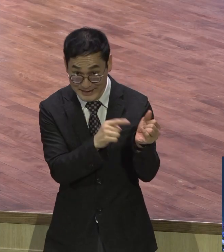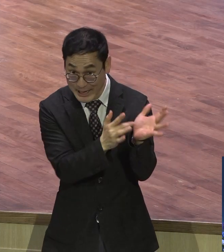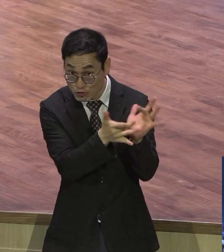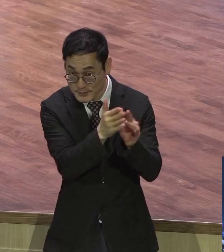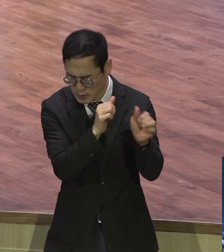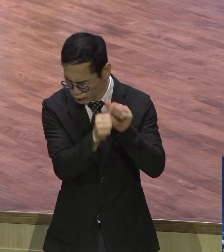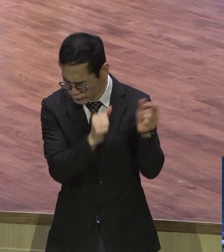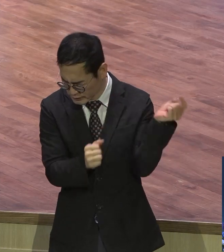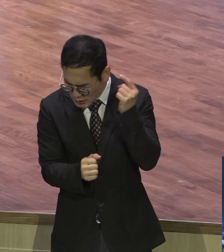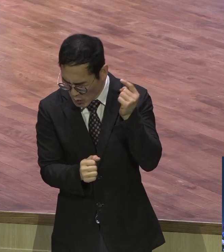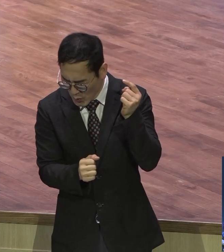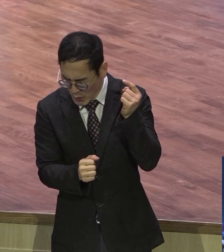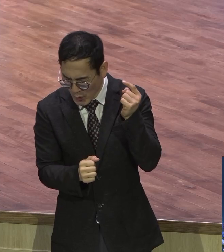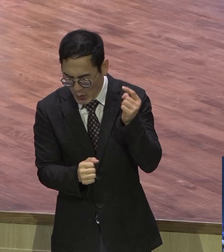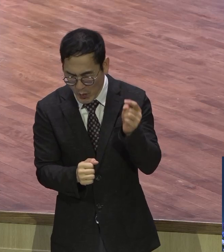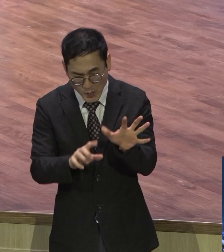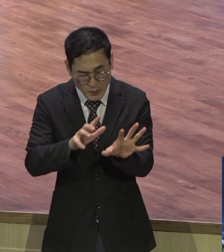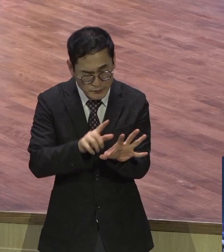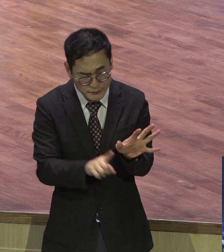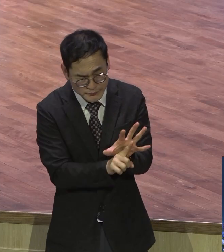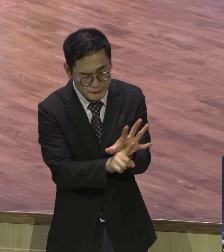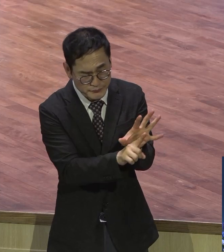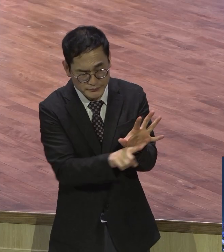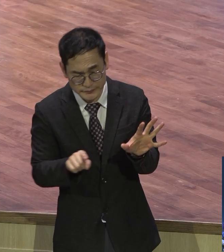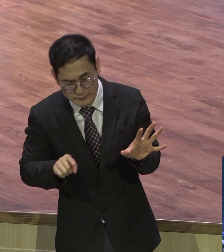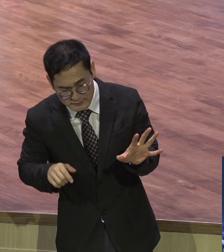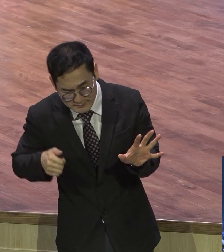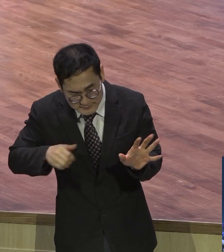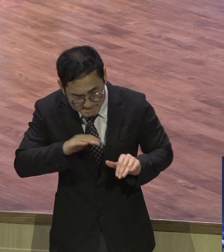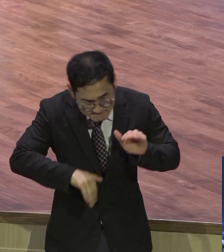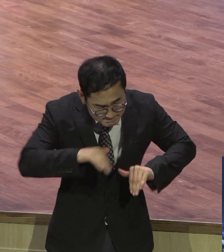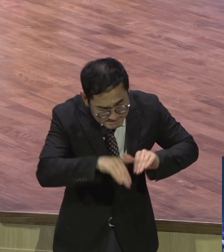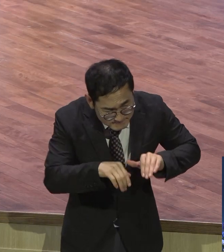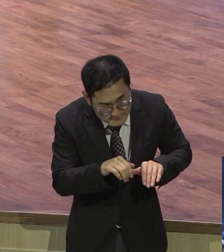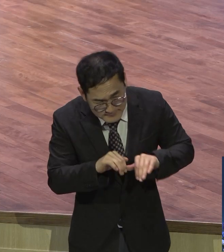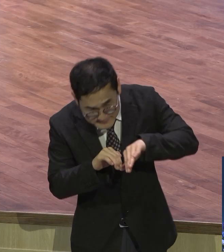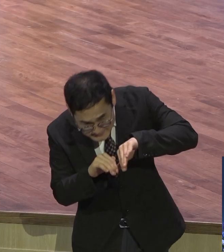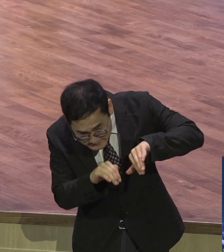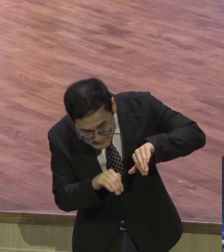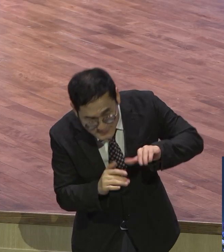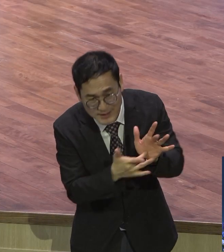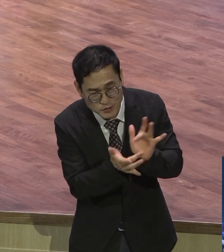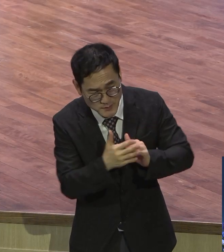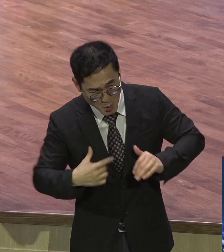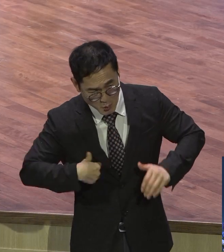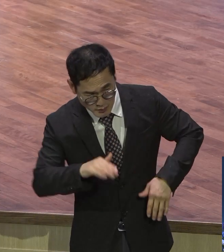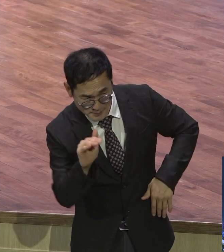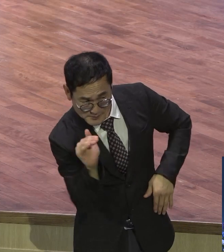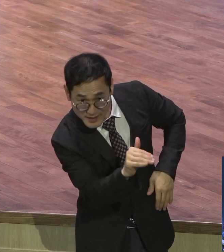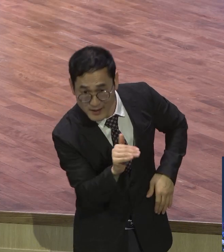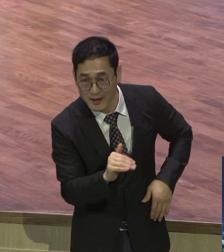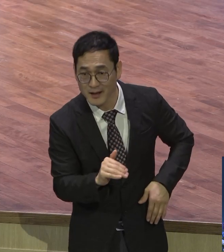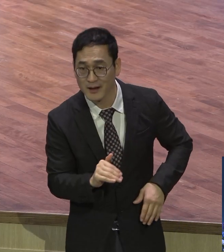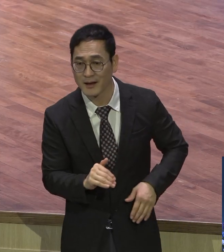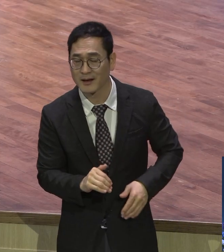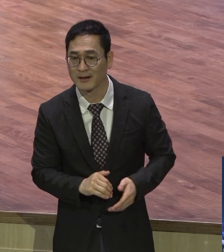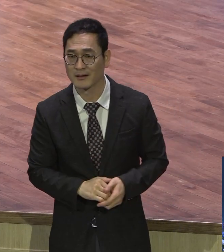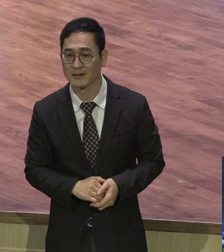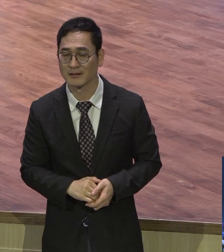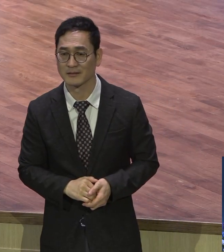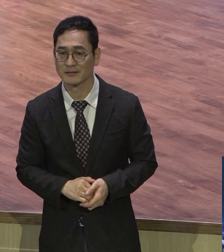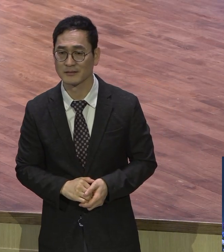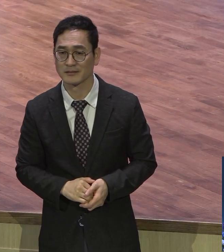무리들 가까이 뒤로 와서 예수님의 옷에 손을 댔다. 말씀하고 있는데 중요한 것은